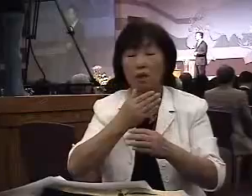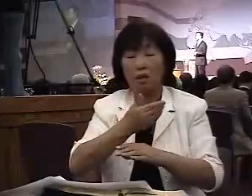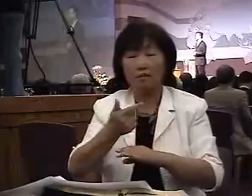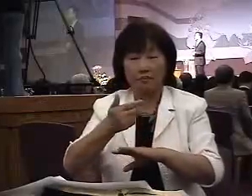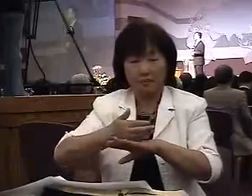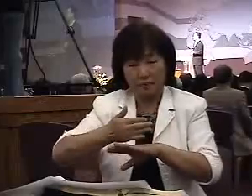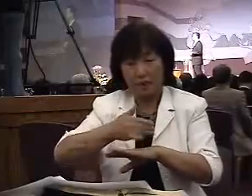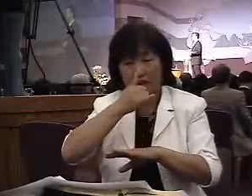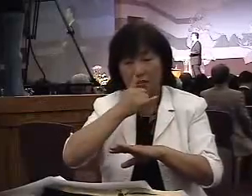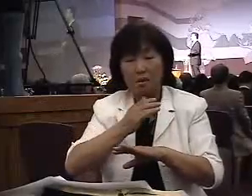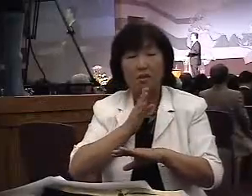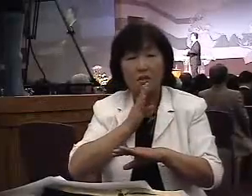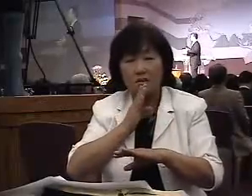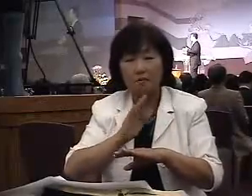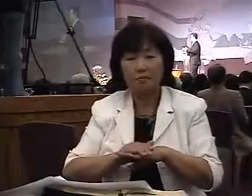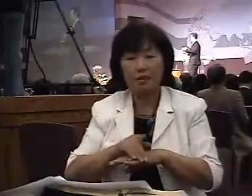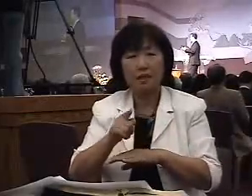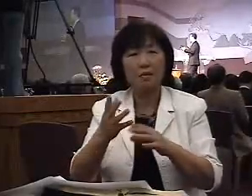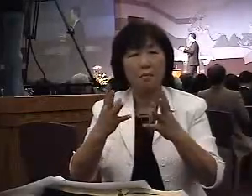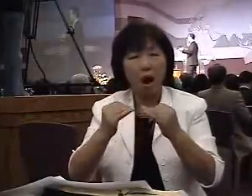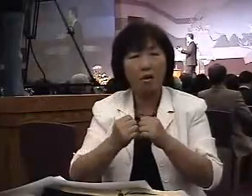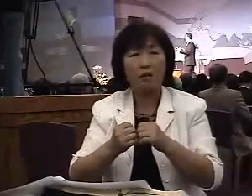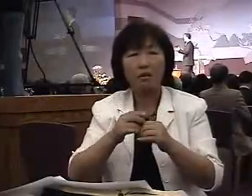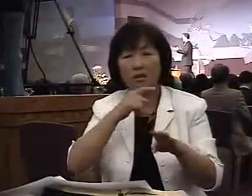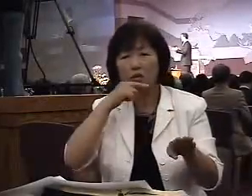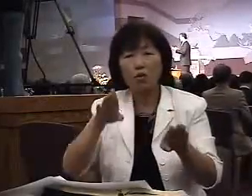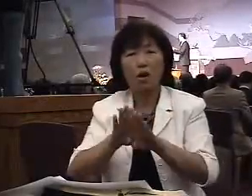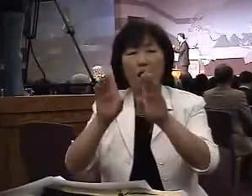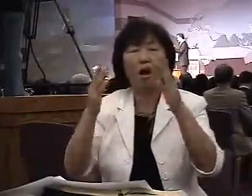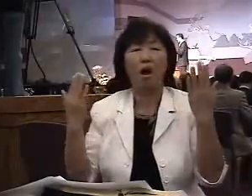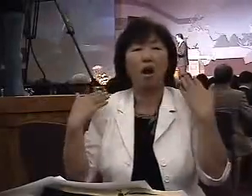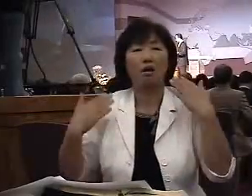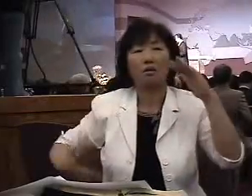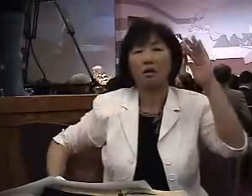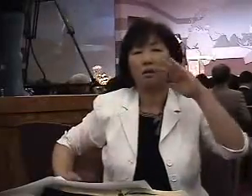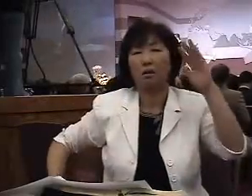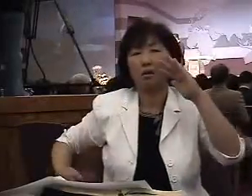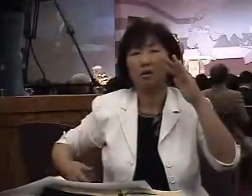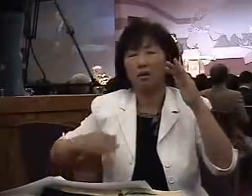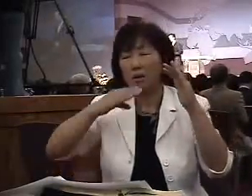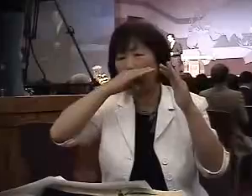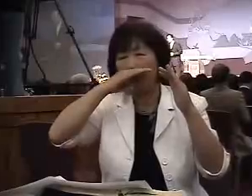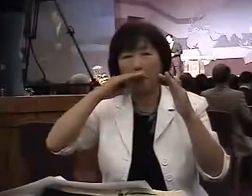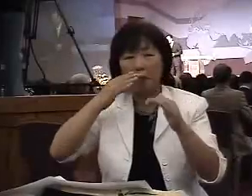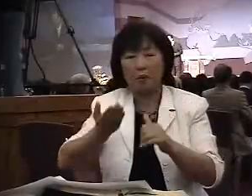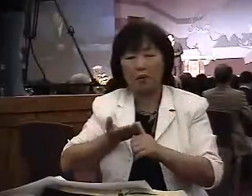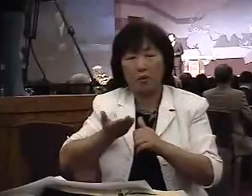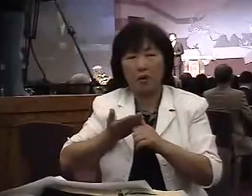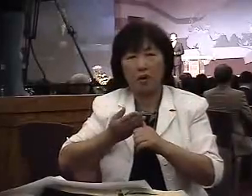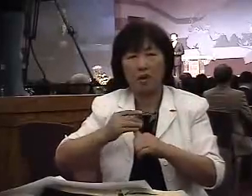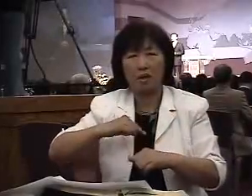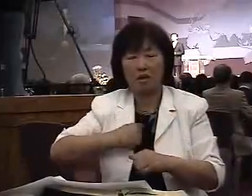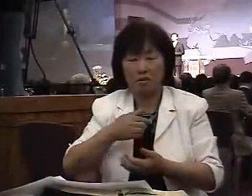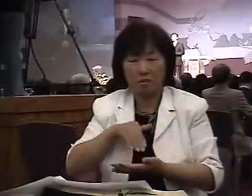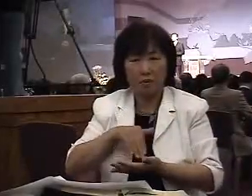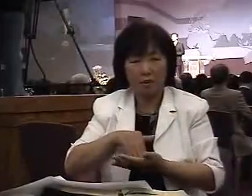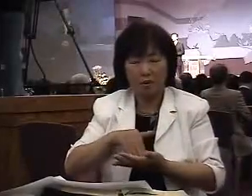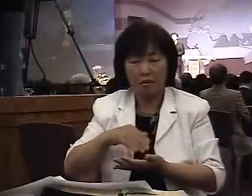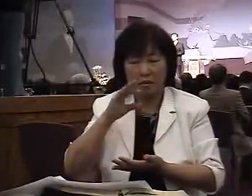근데 과연 우리가 이 많은 주일학교 학생들을 제대로 키웠는가? 우리 자신 한번 반성했는가?